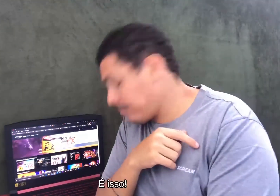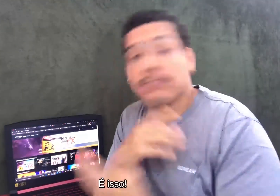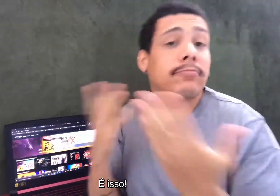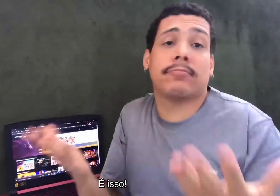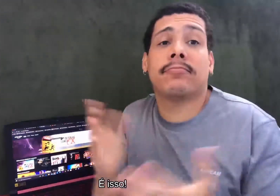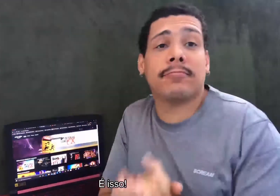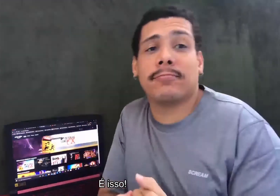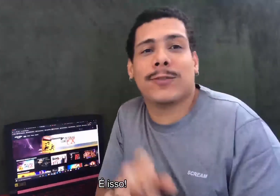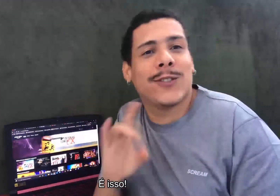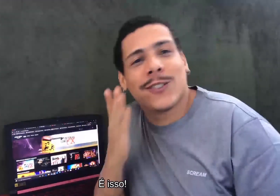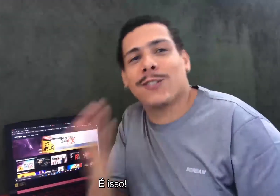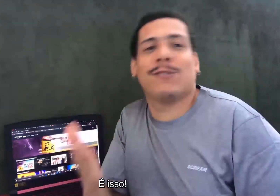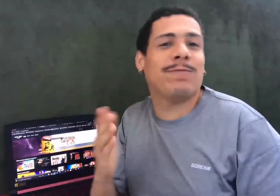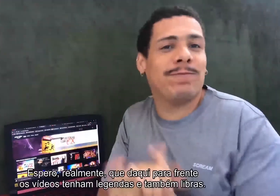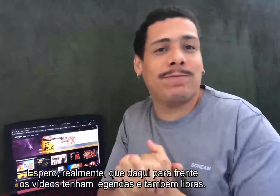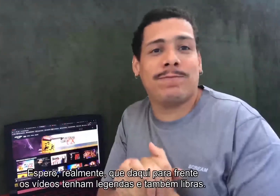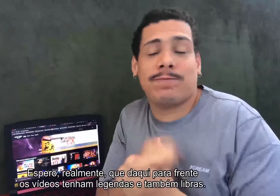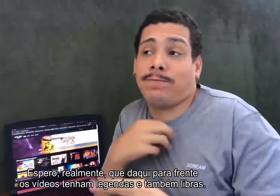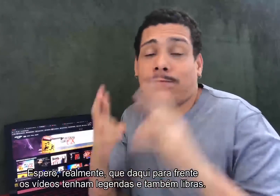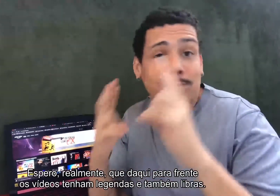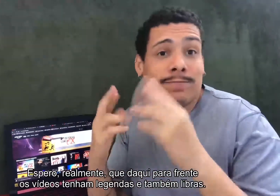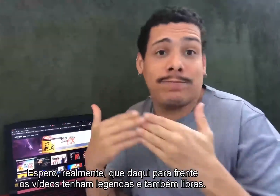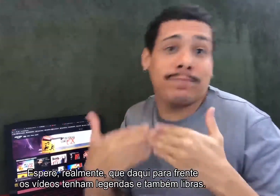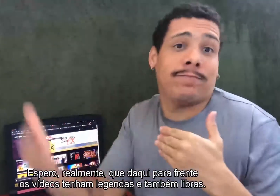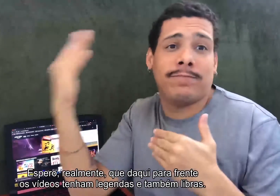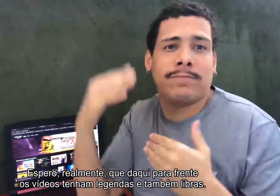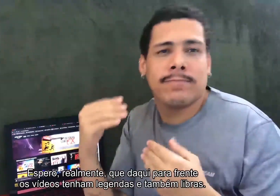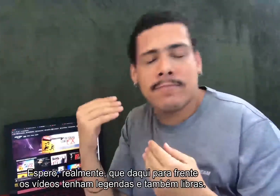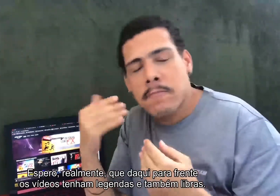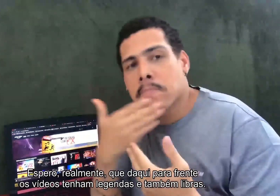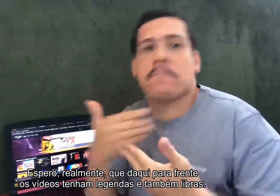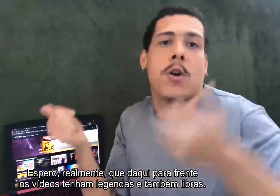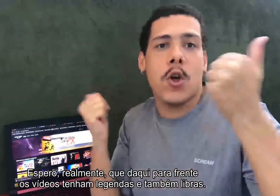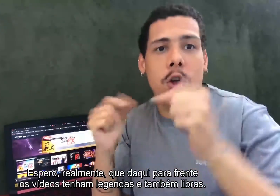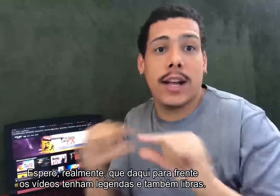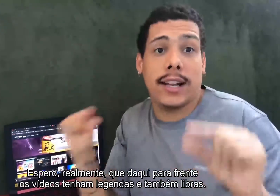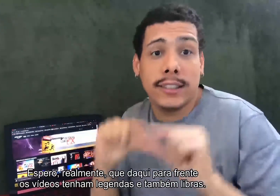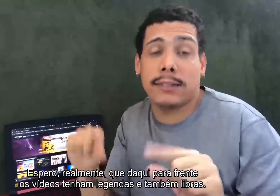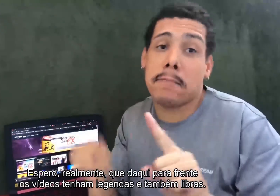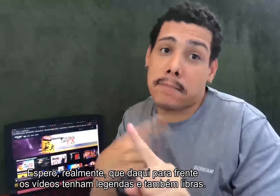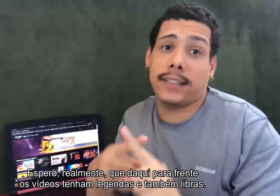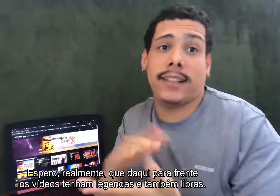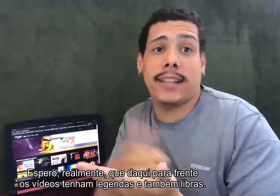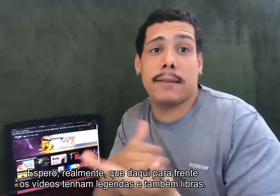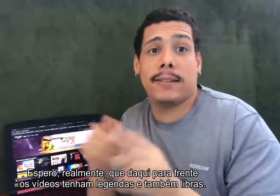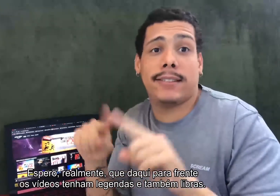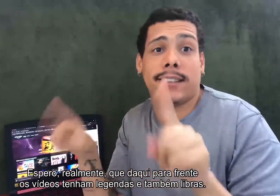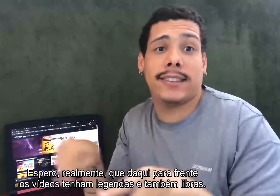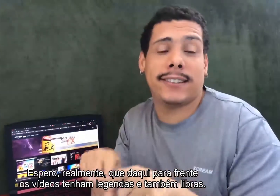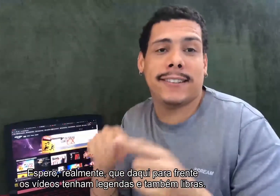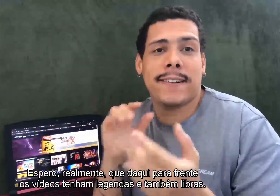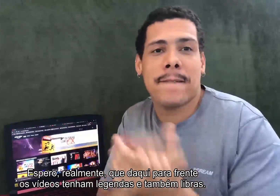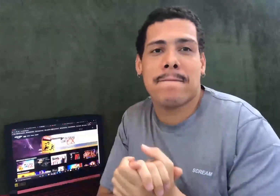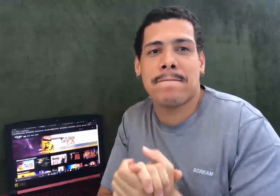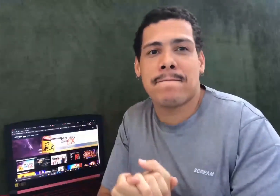É isso. Espero realmente que daqui para frente os vídeos tenham legendas e também Libras.